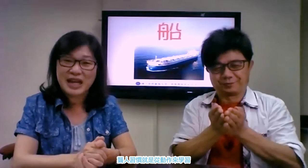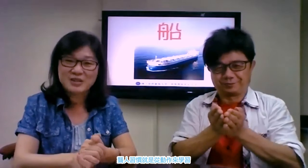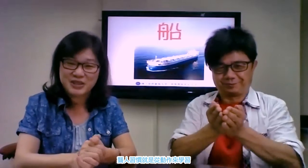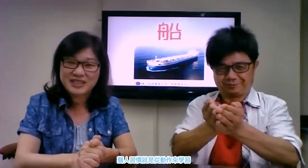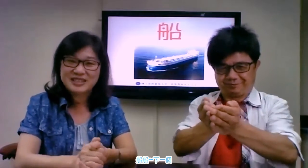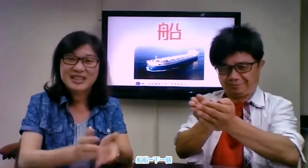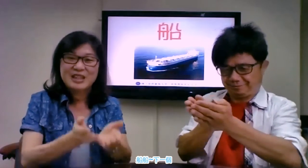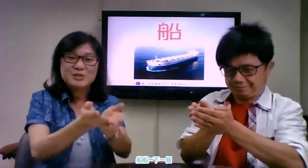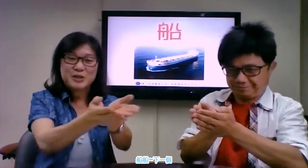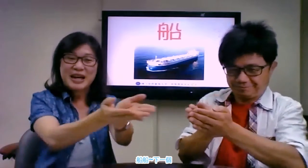学习，